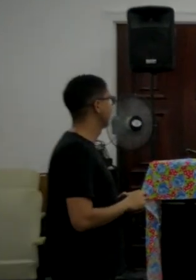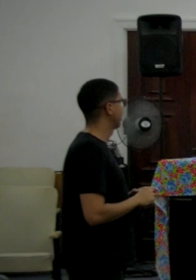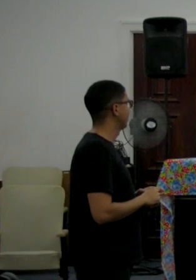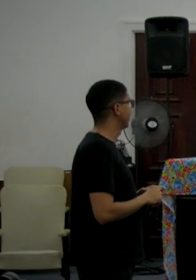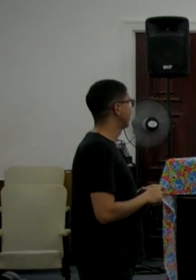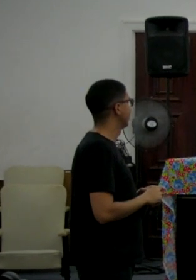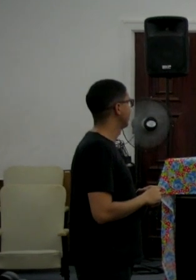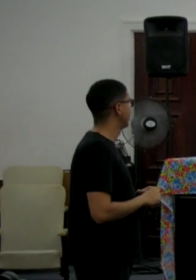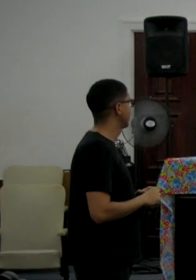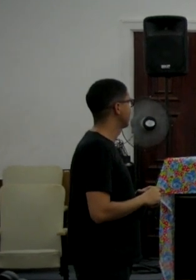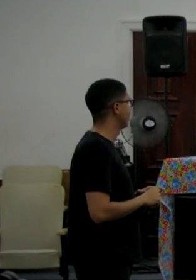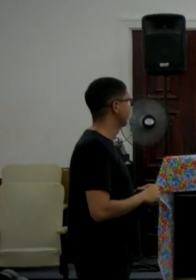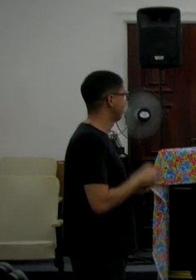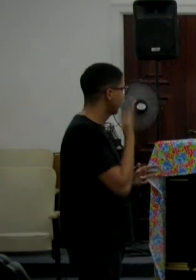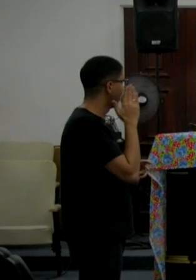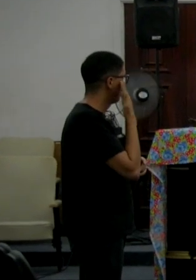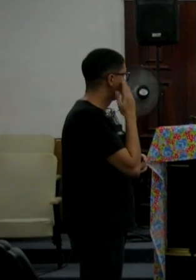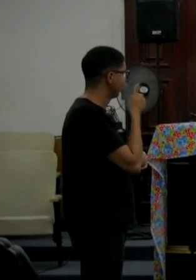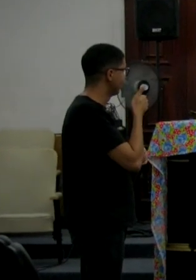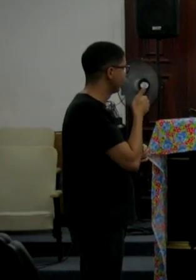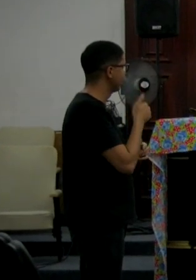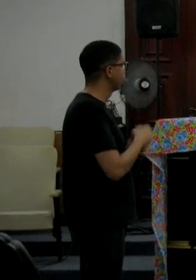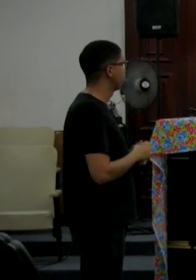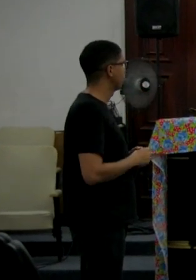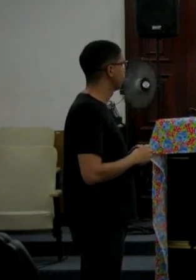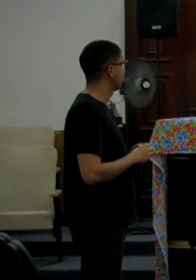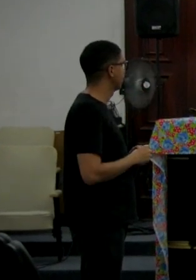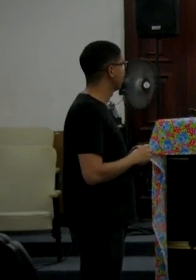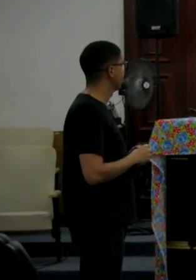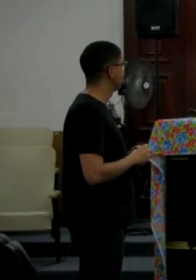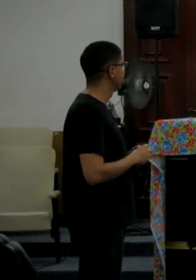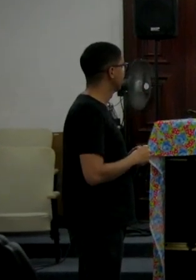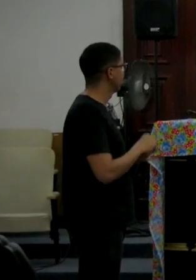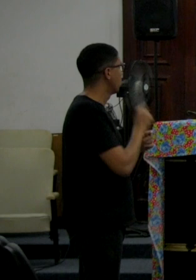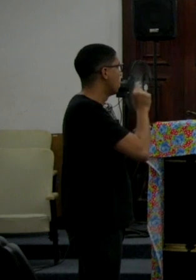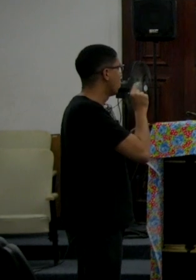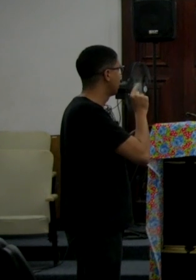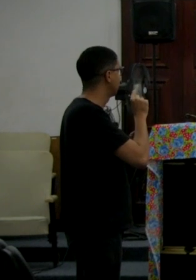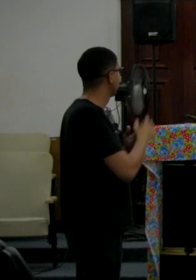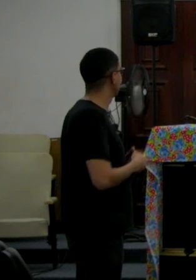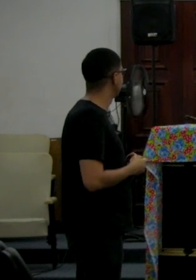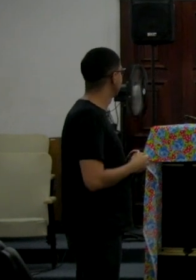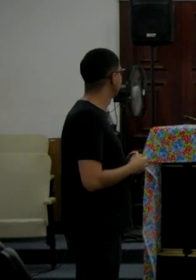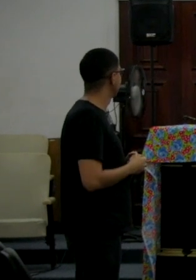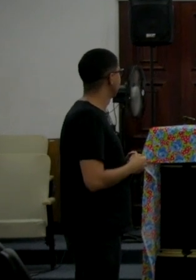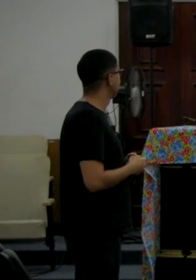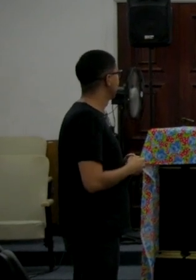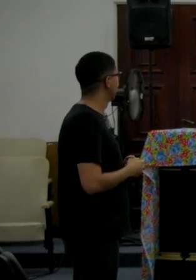Há tempo, não? Sim. Sim. Há tempo. Há tempo. Um rato. Corto.